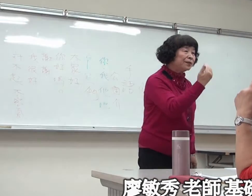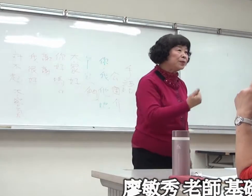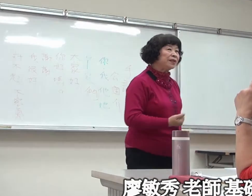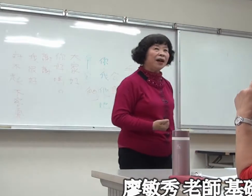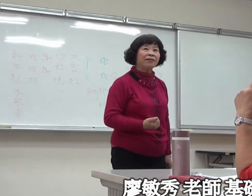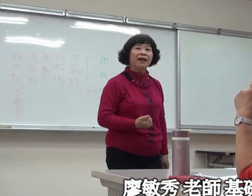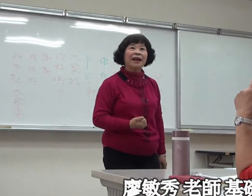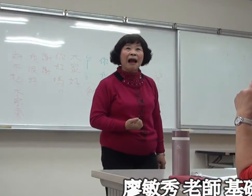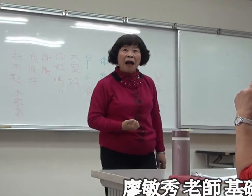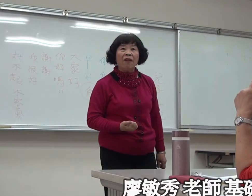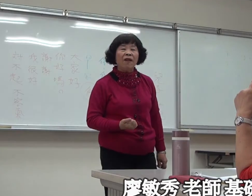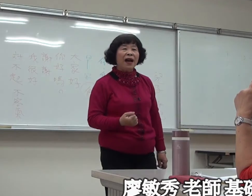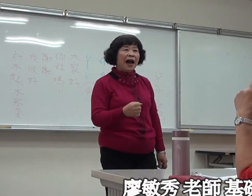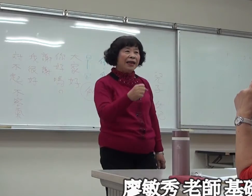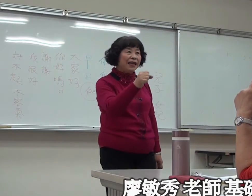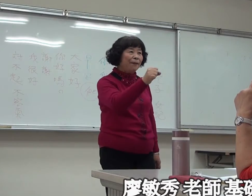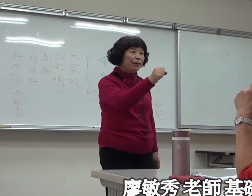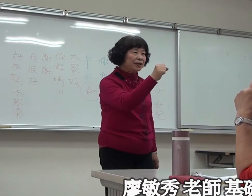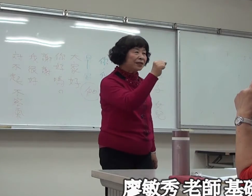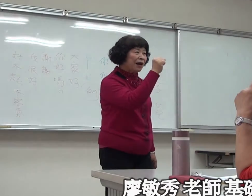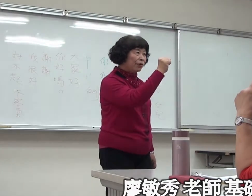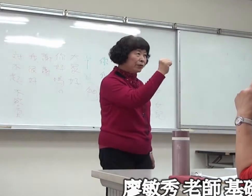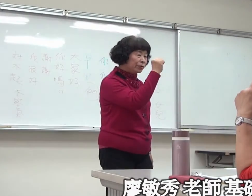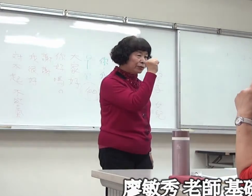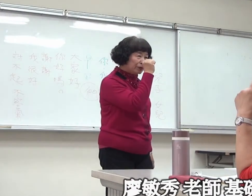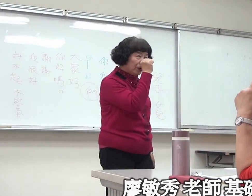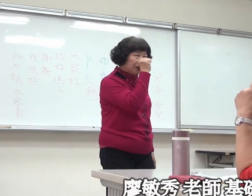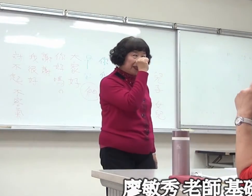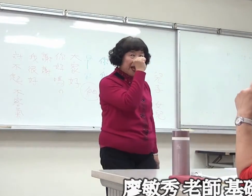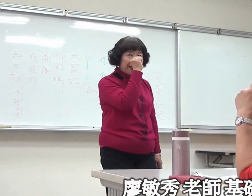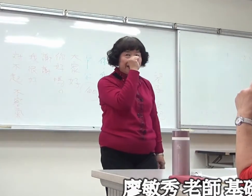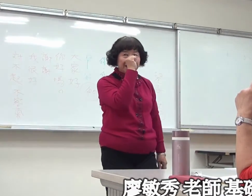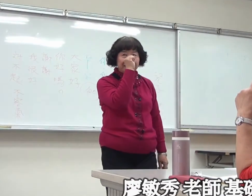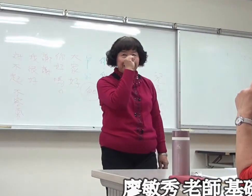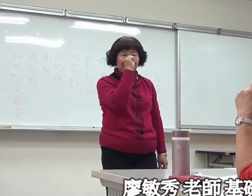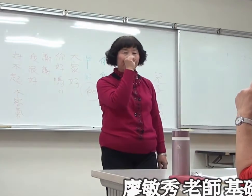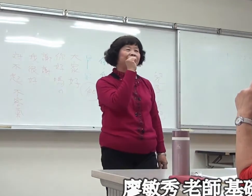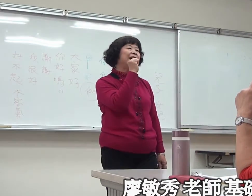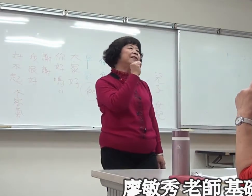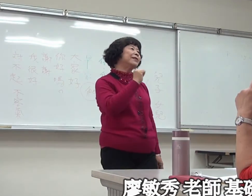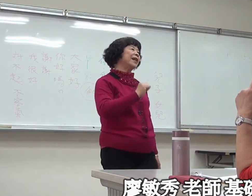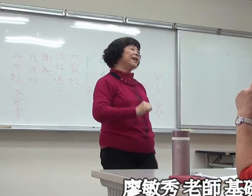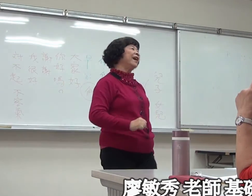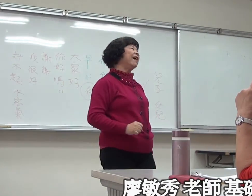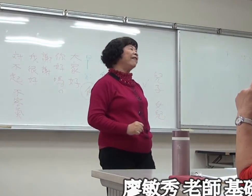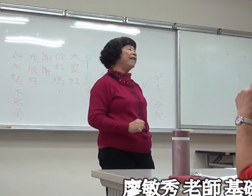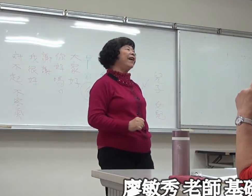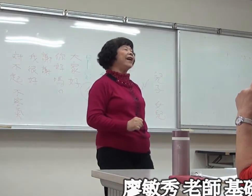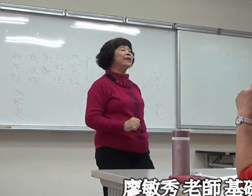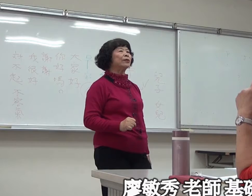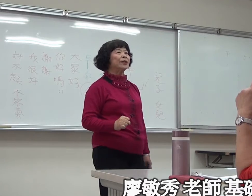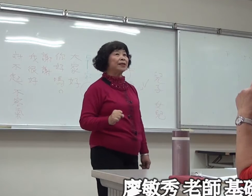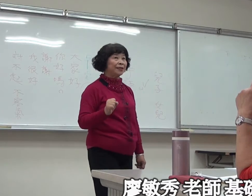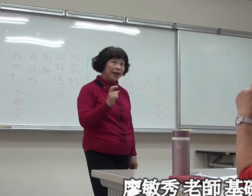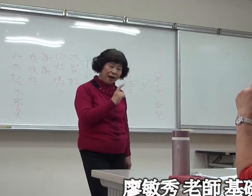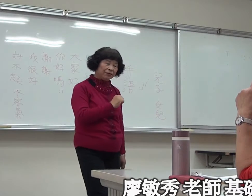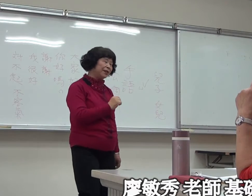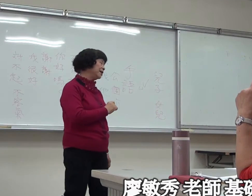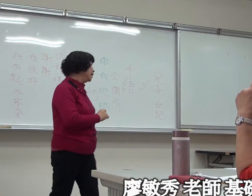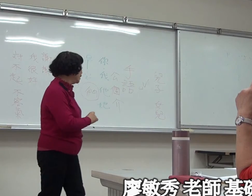比较高，啊，你看鼻子高又多加一个，哦，那是更高，哎，所以这是好的，